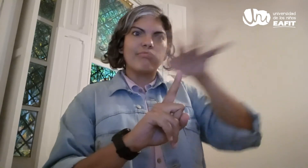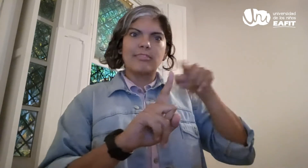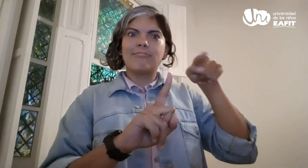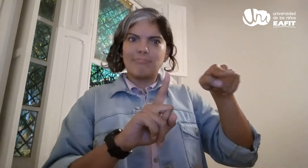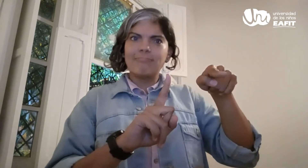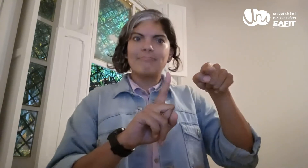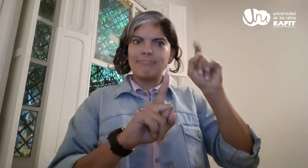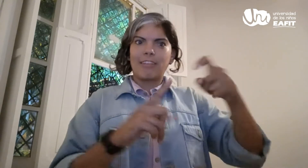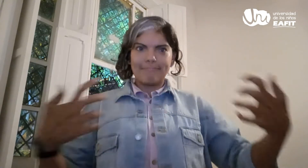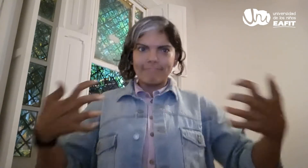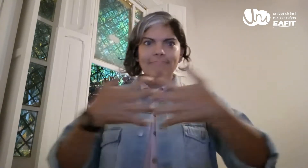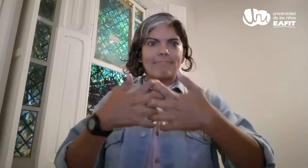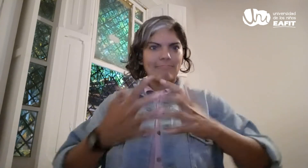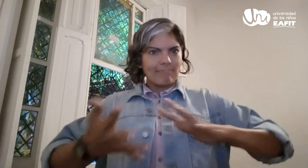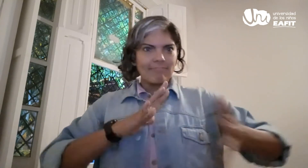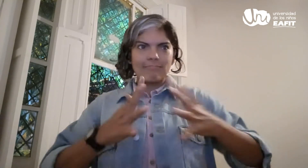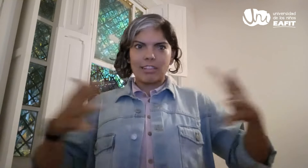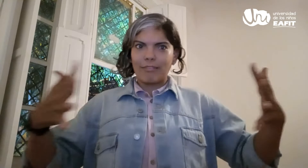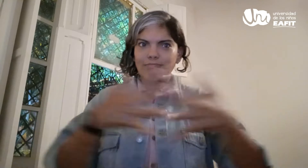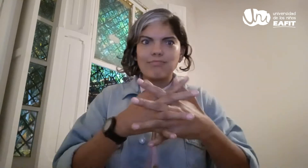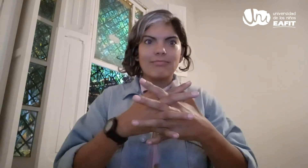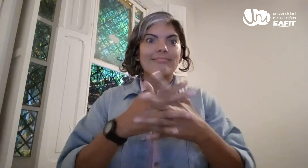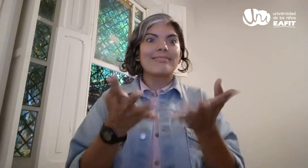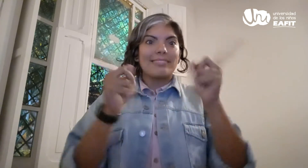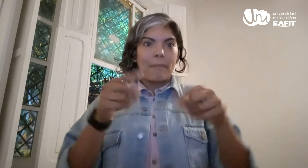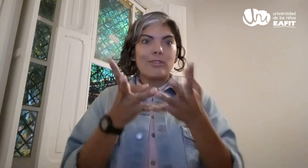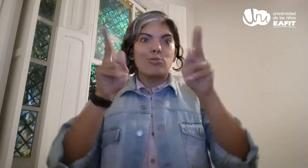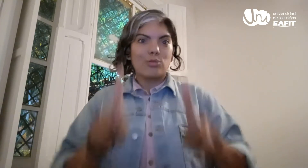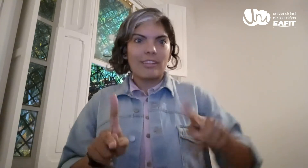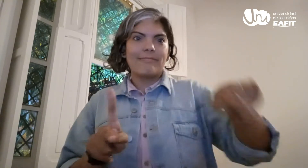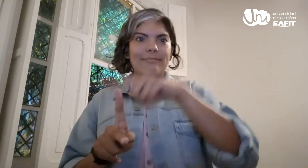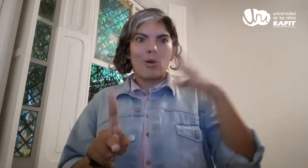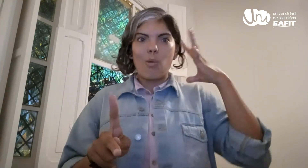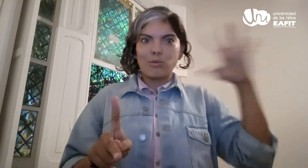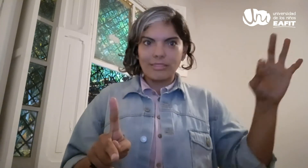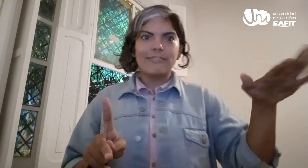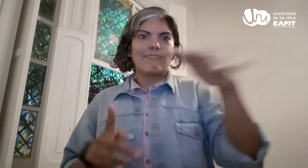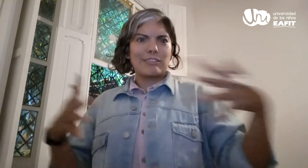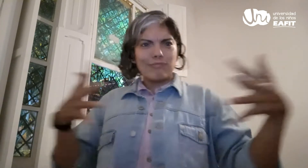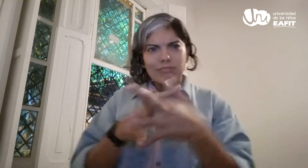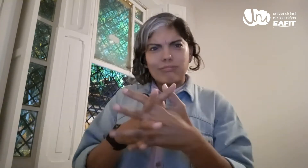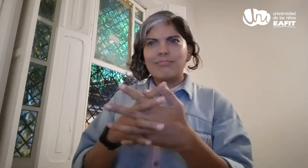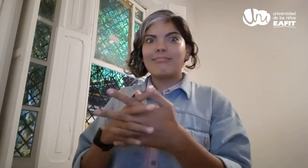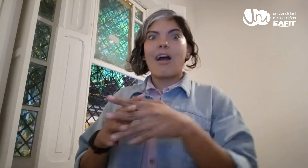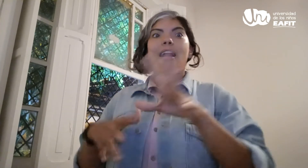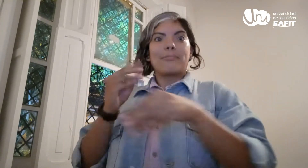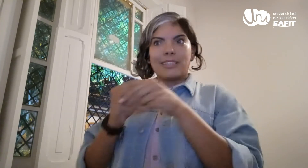Desde mi trabajo se brindan espacios formativos incidiendo en los docentes, estudiantes, oyentes y familiares de personas sordas para que estén en